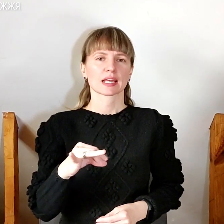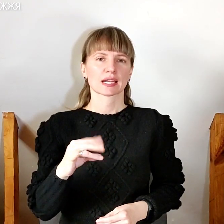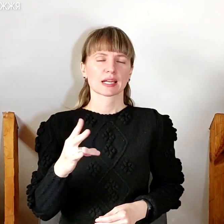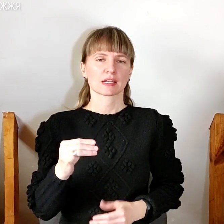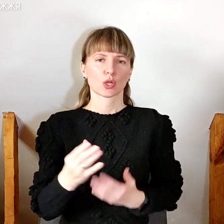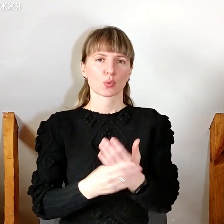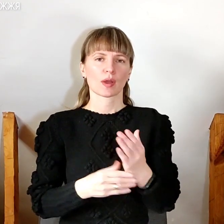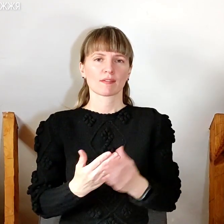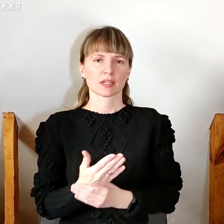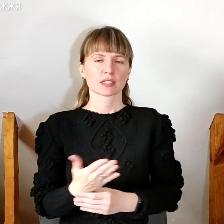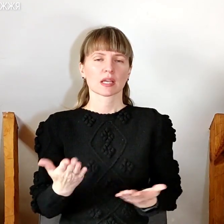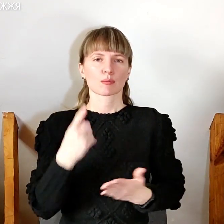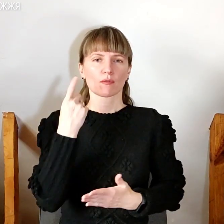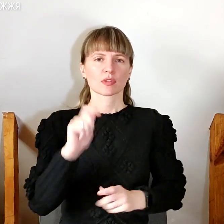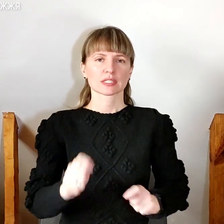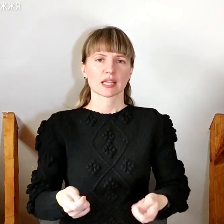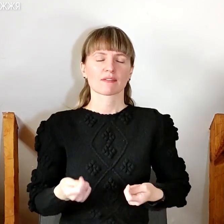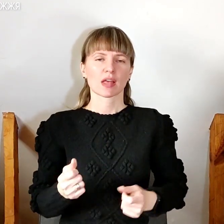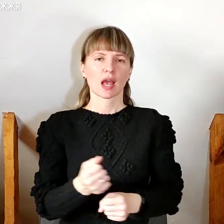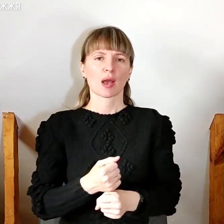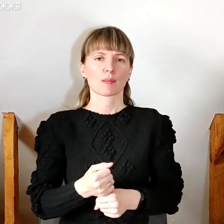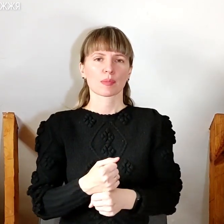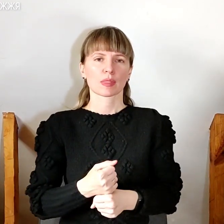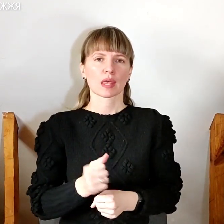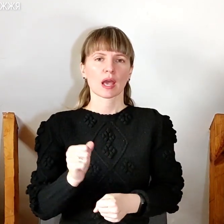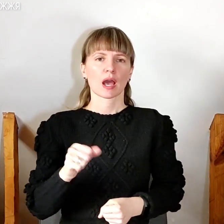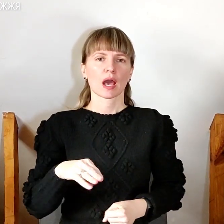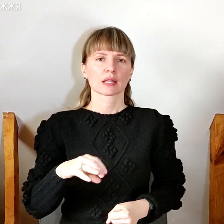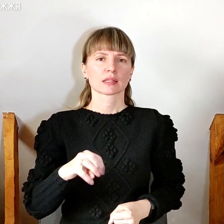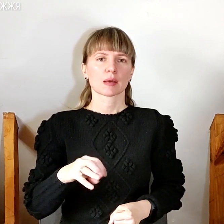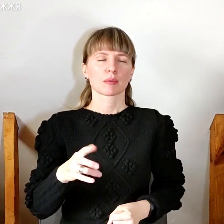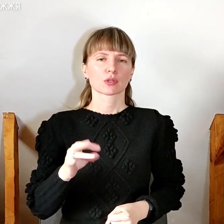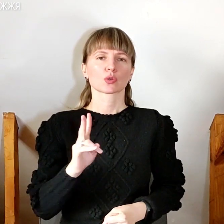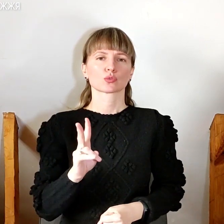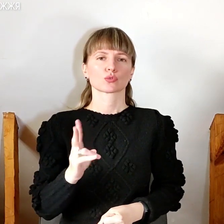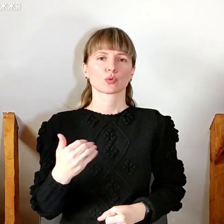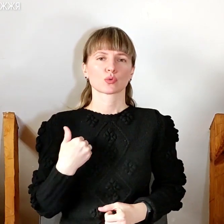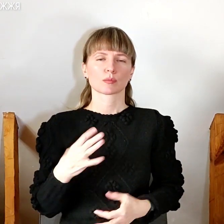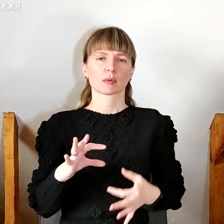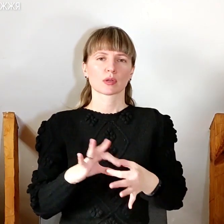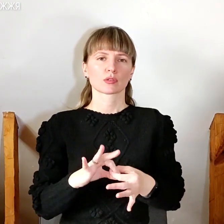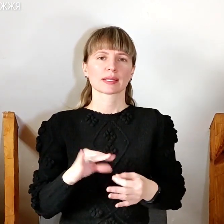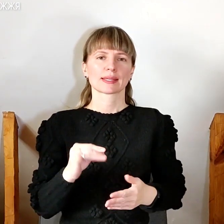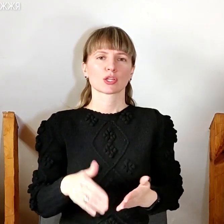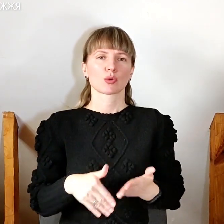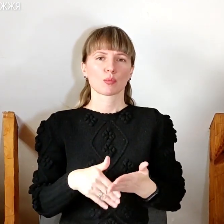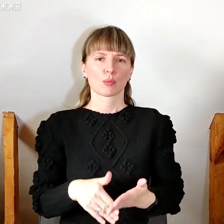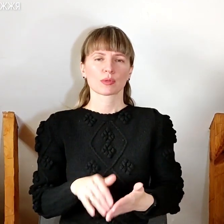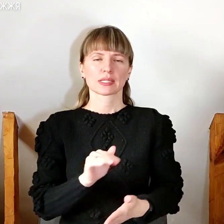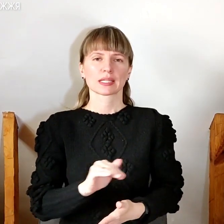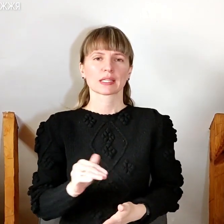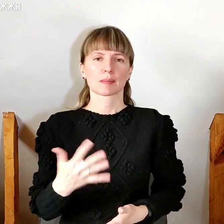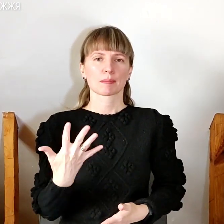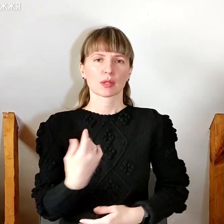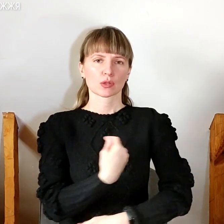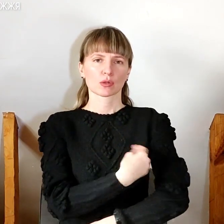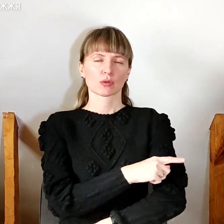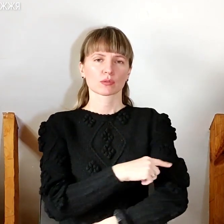Власне, як повідомила завідувачка аптеки Олена Натаметко, то ті, хто бажає долучитися та допомогти діткам 5-ї міської лікарні,